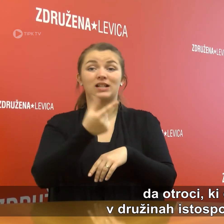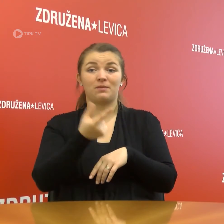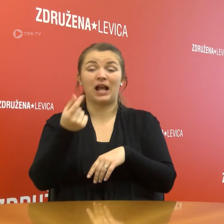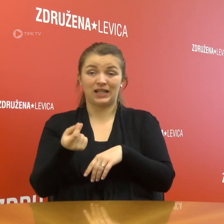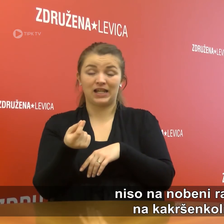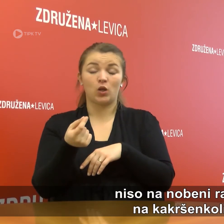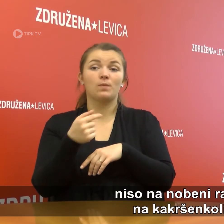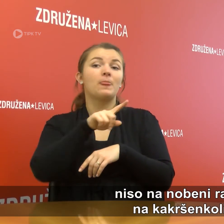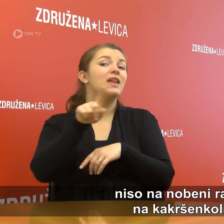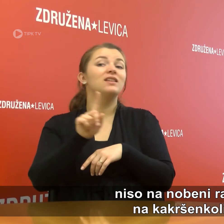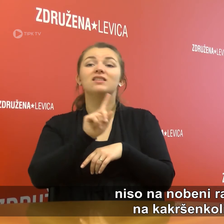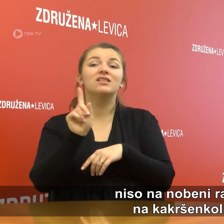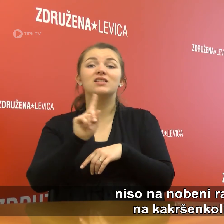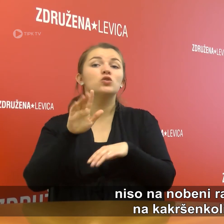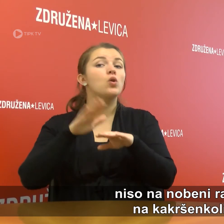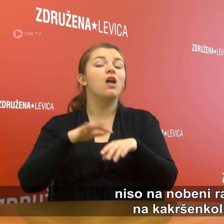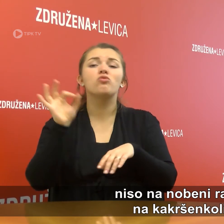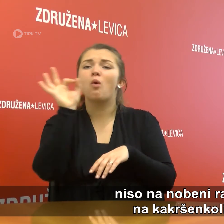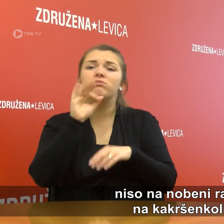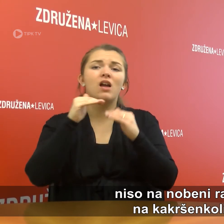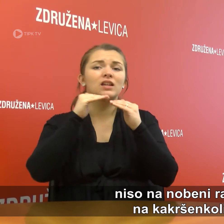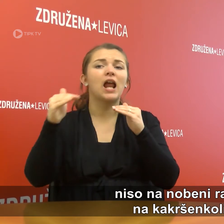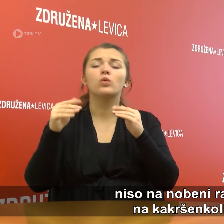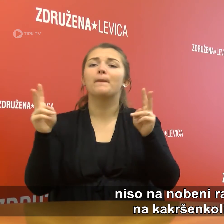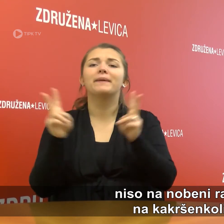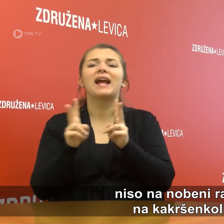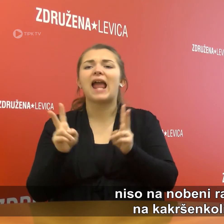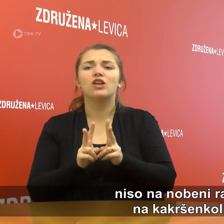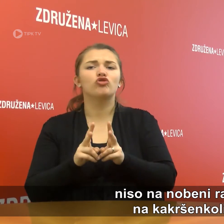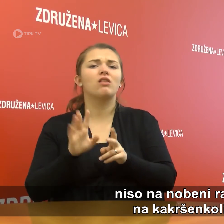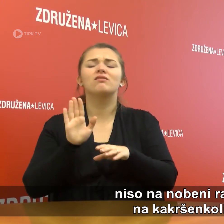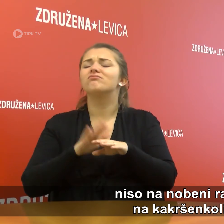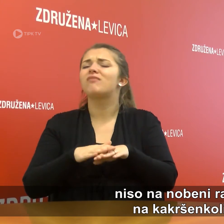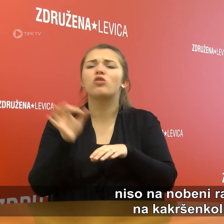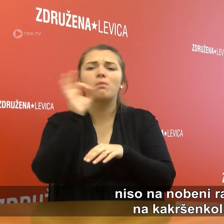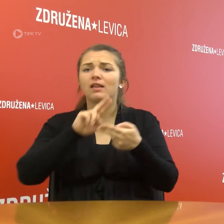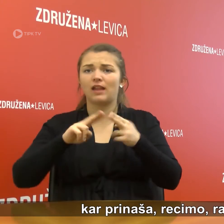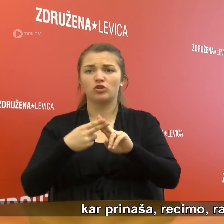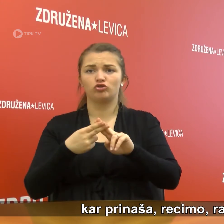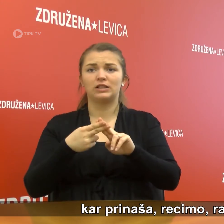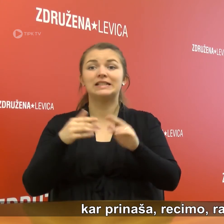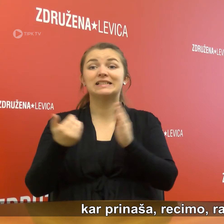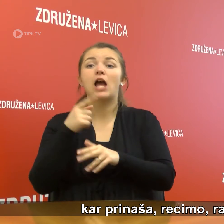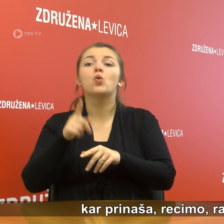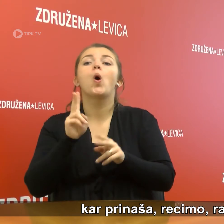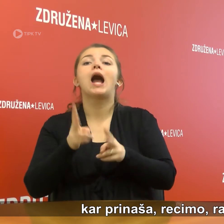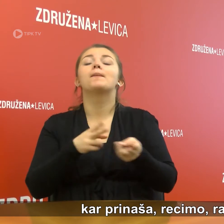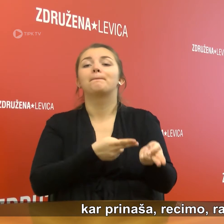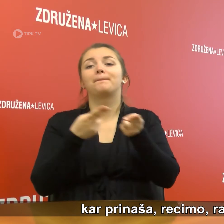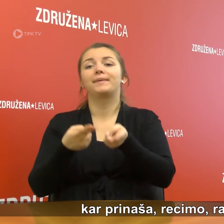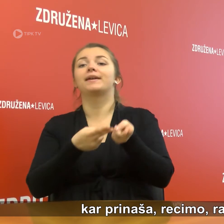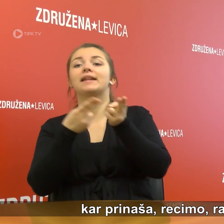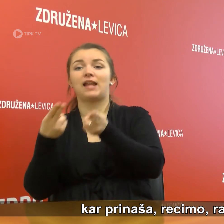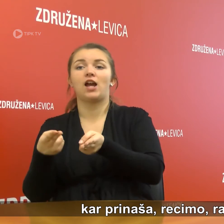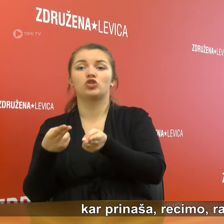na nobeni ravni prikrajšani na kakršen koli način za to, kar prinaša recimo raznospolna